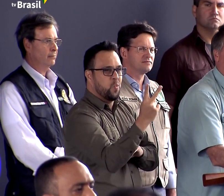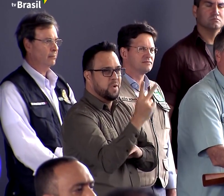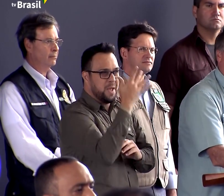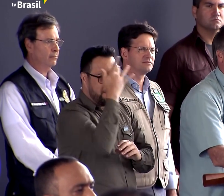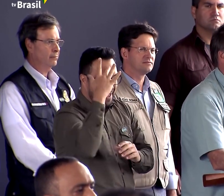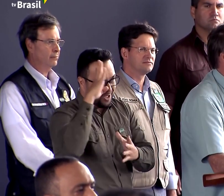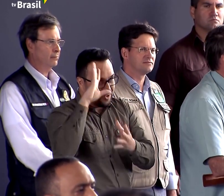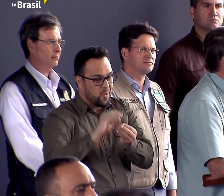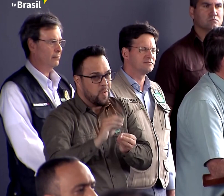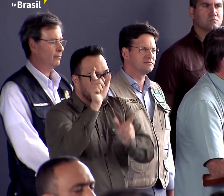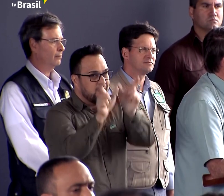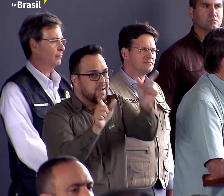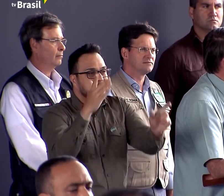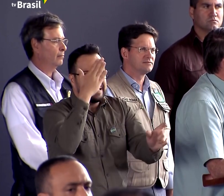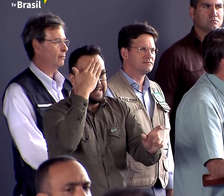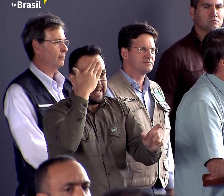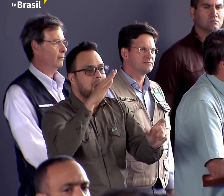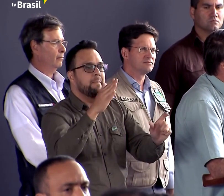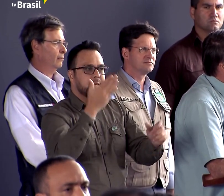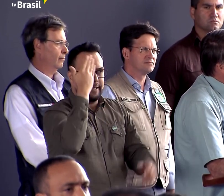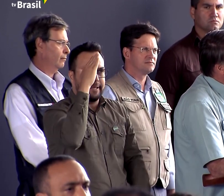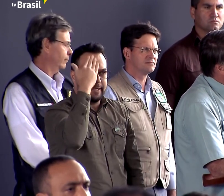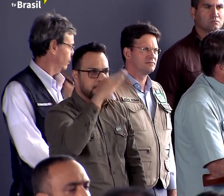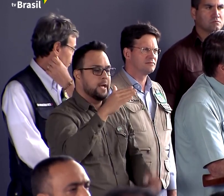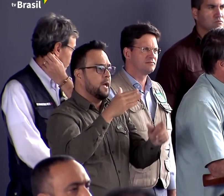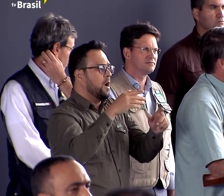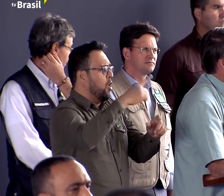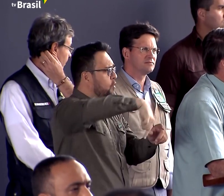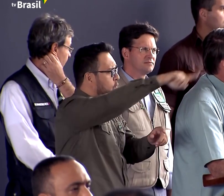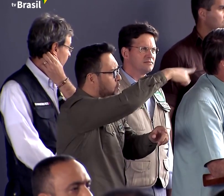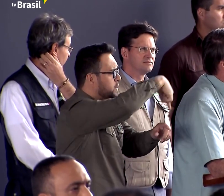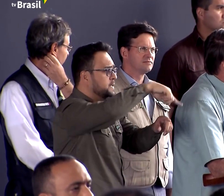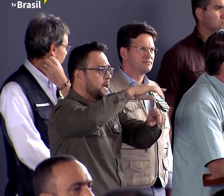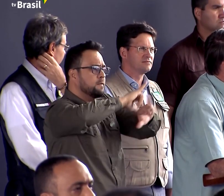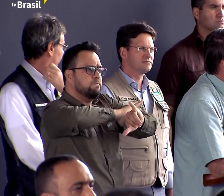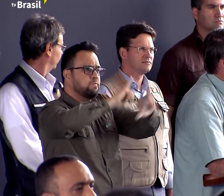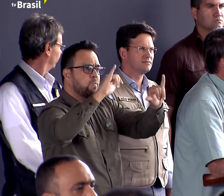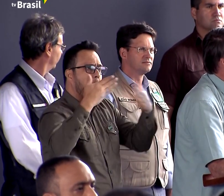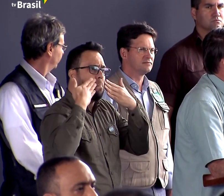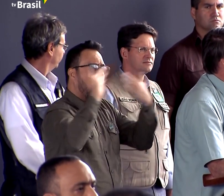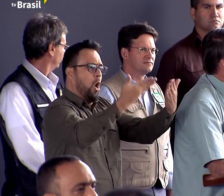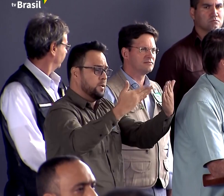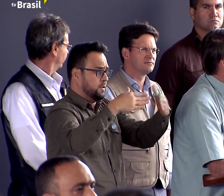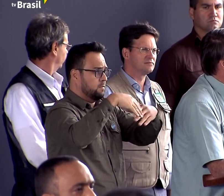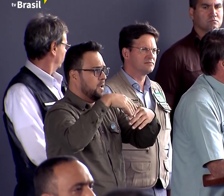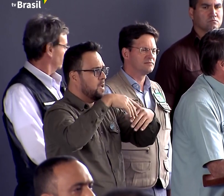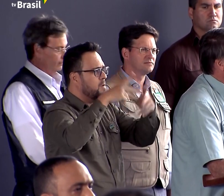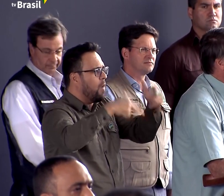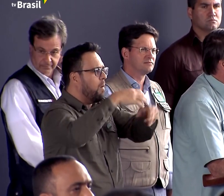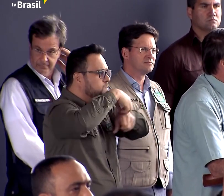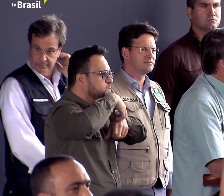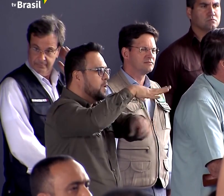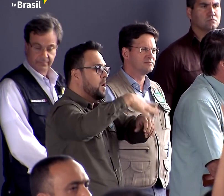esas dos personas tienen que entender su lugar el mensaje para ustedes el pueblo brasileño en las calles el próximo martes día